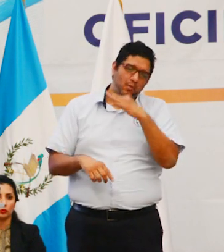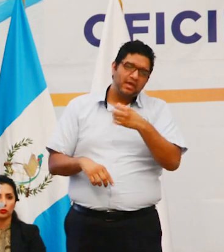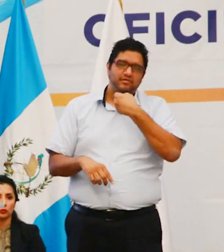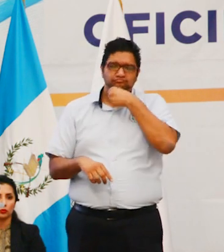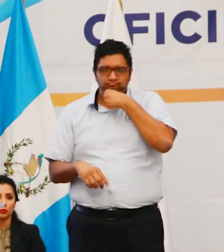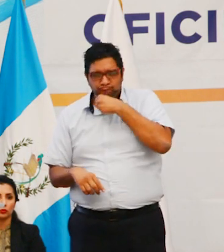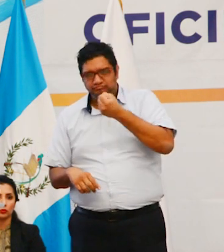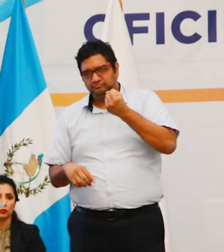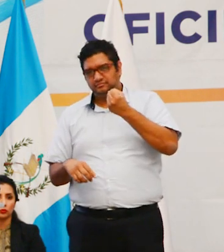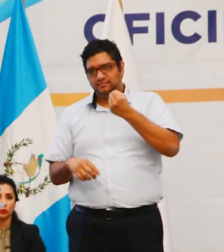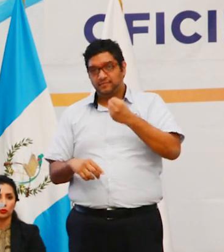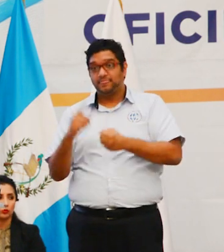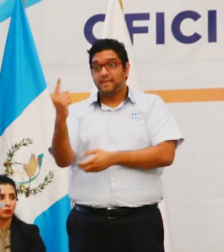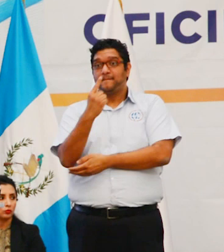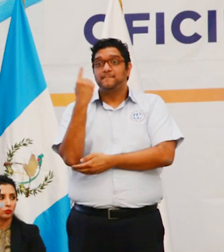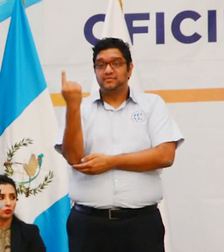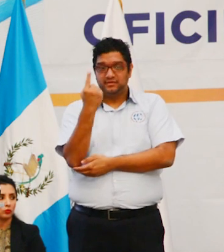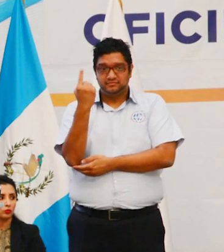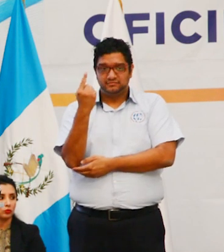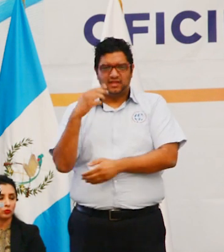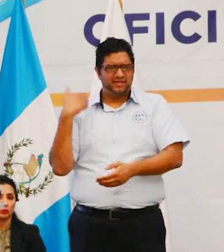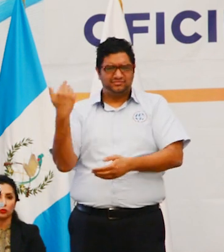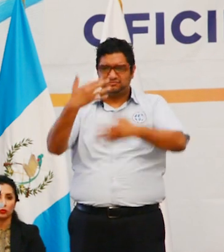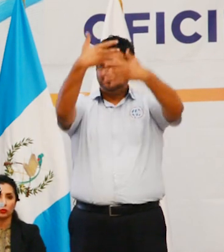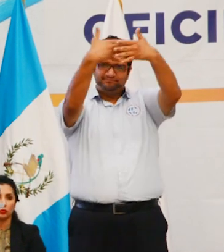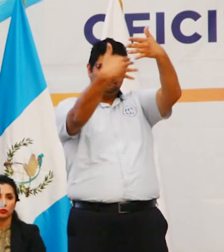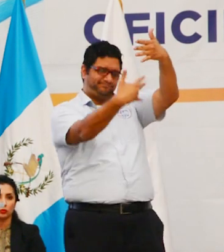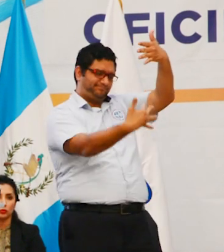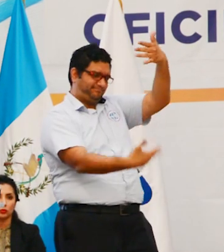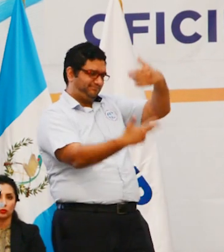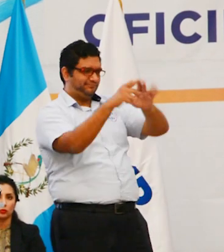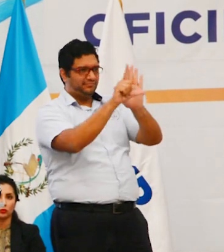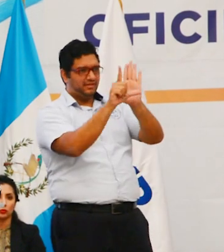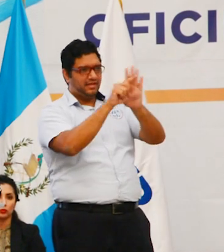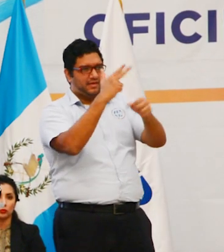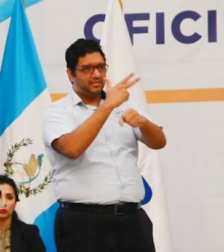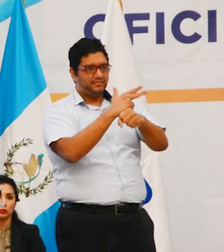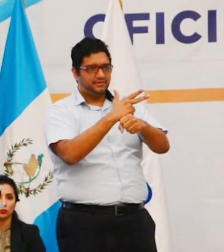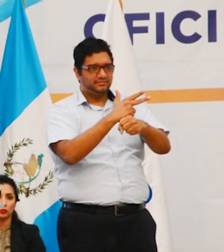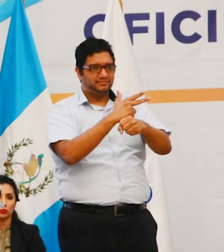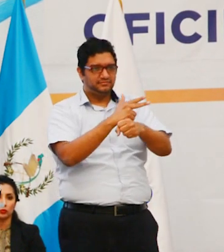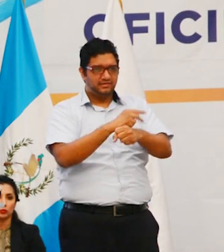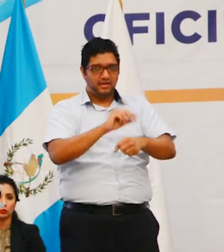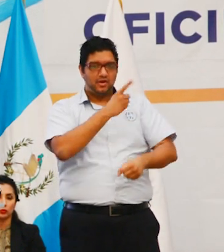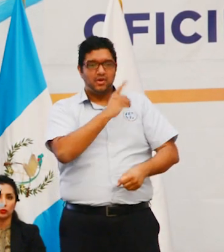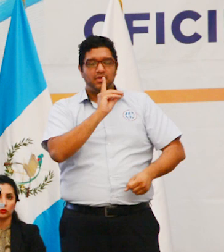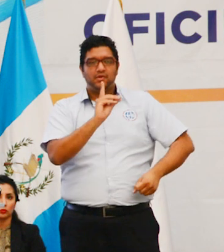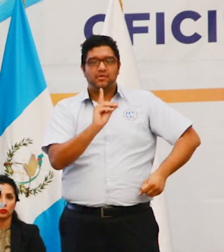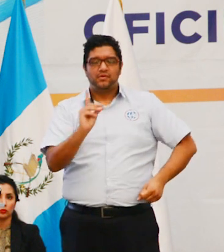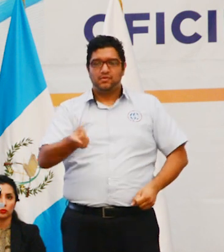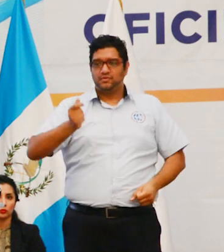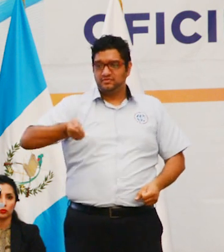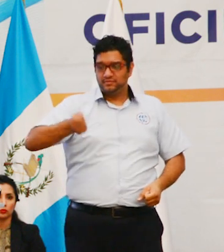niñez. Lo importante es que esto que está escrito, que se reunieron las personas, los legisladores, a crear esas leyes, se lleve a